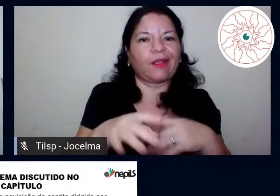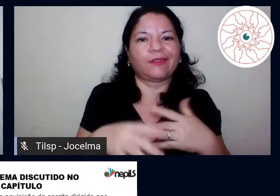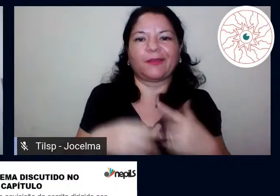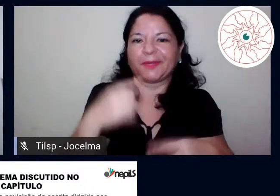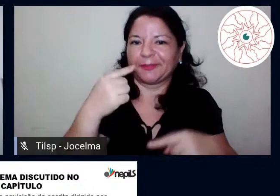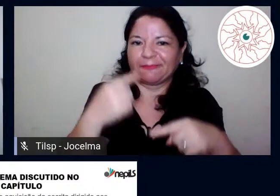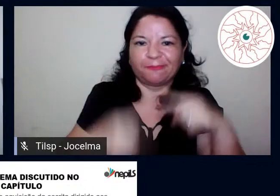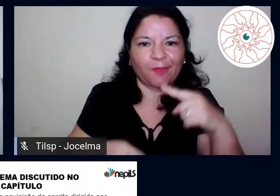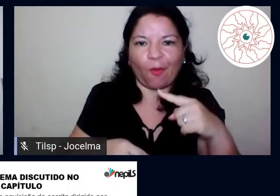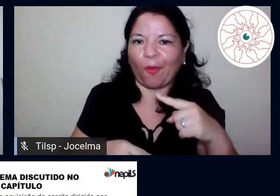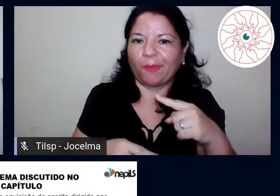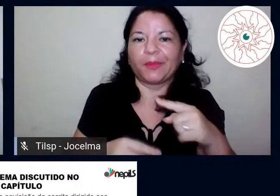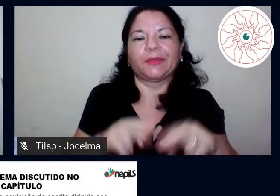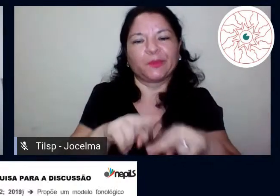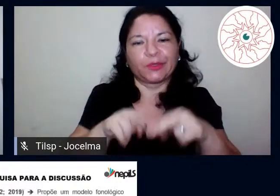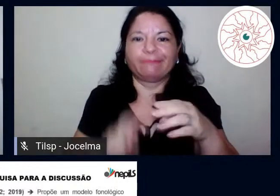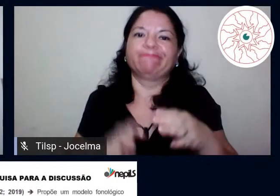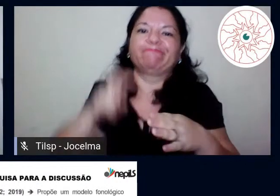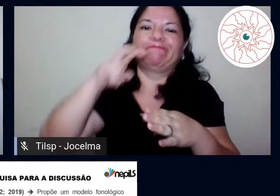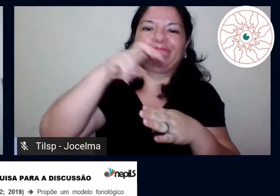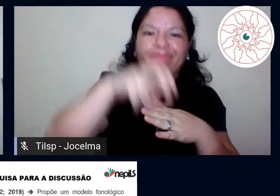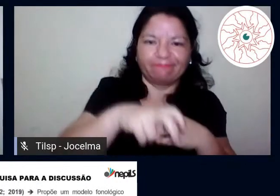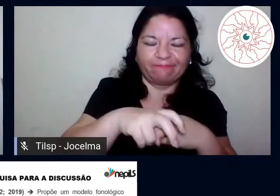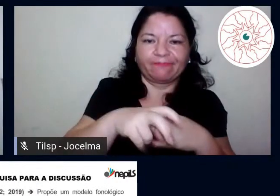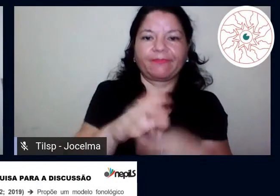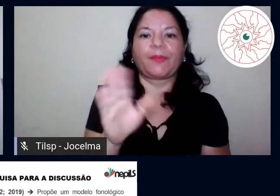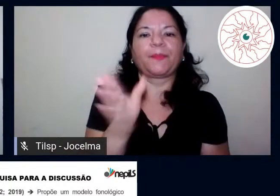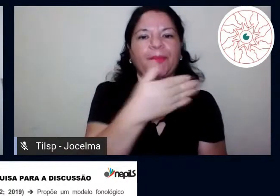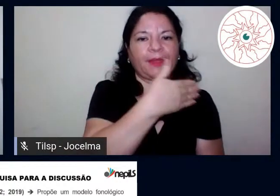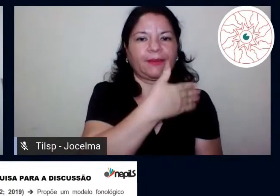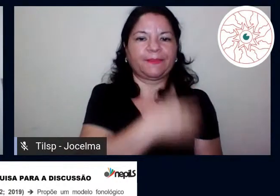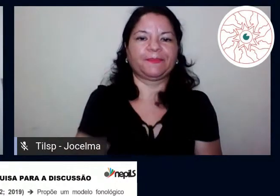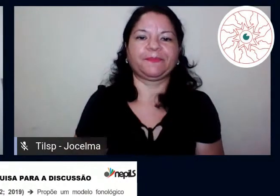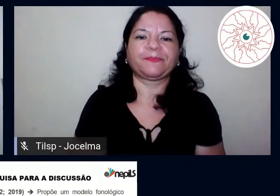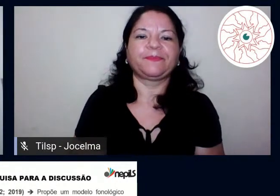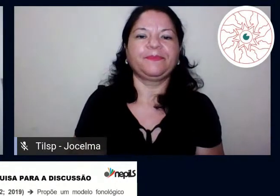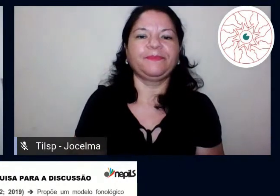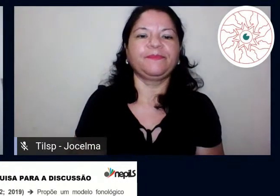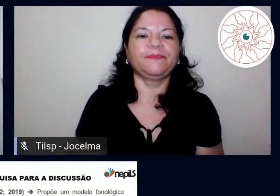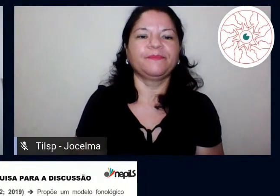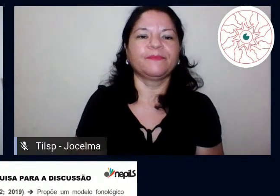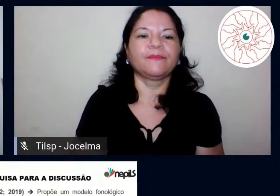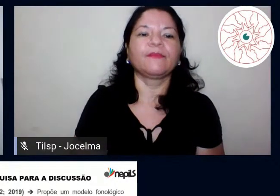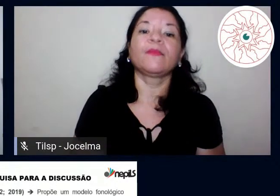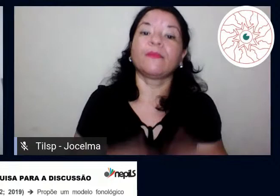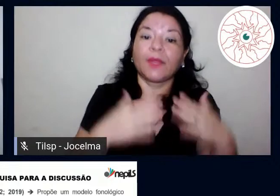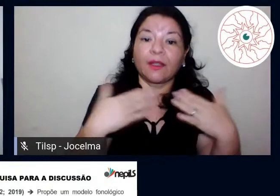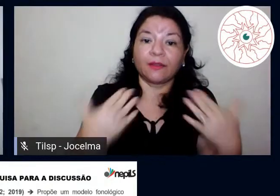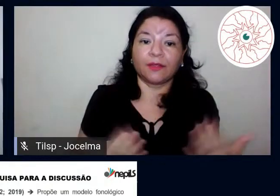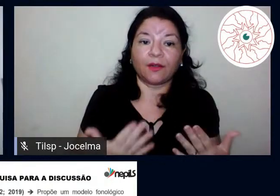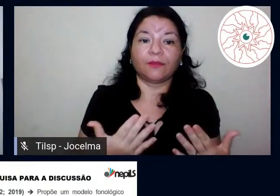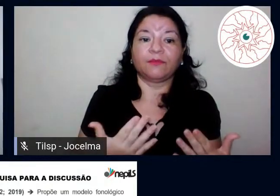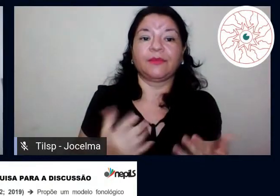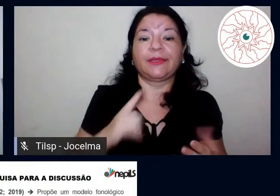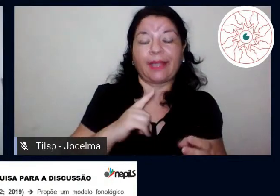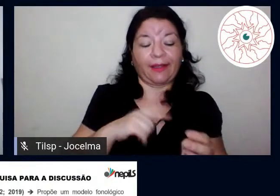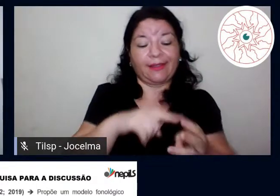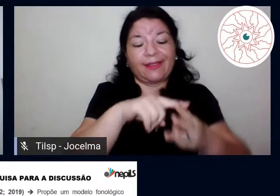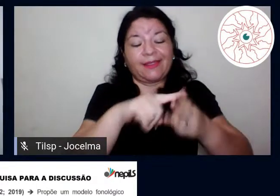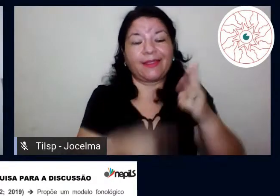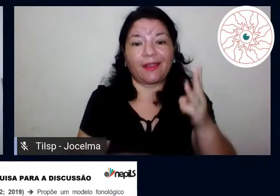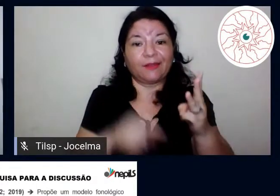atualmente. Pode passar o slide. Bom, como somos três pesquisadoras,